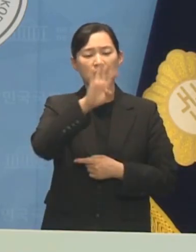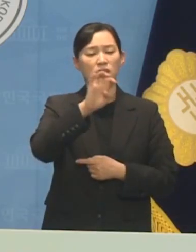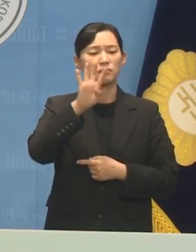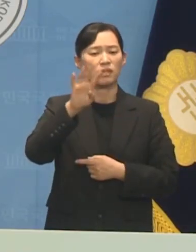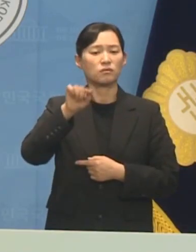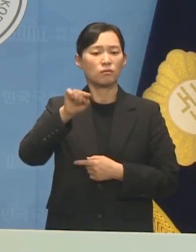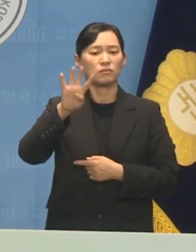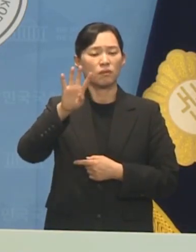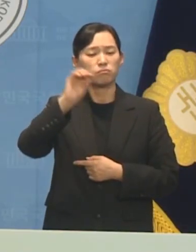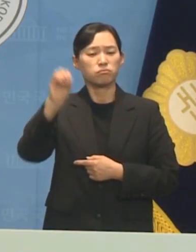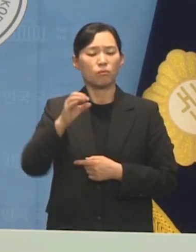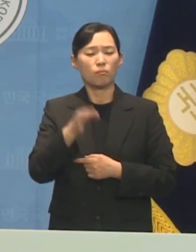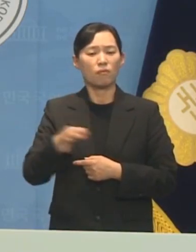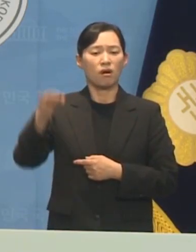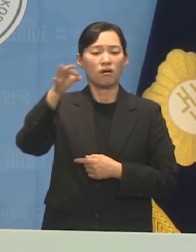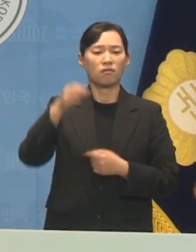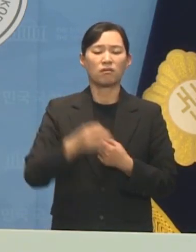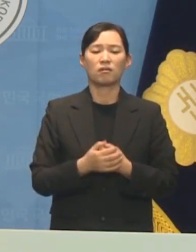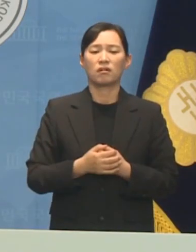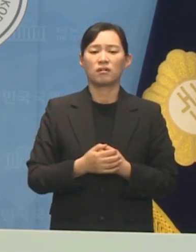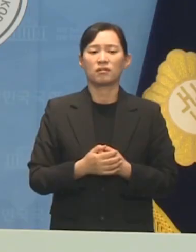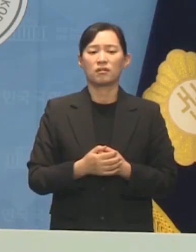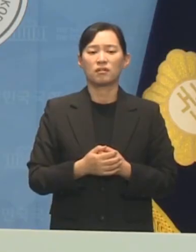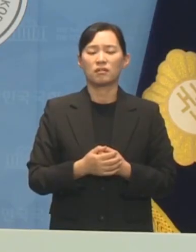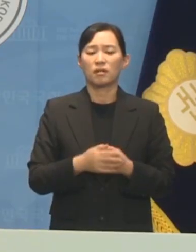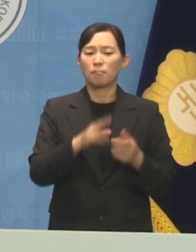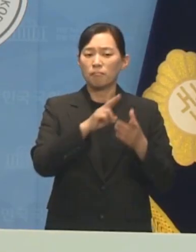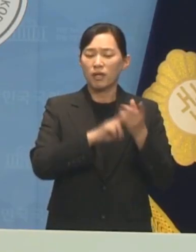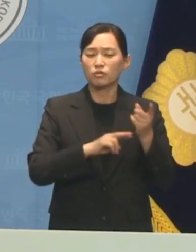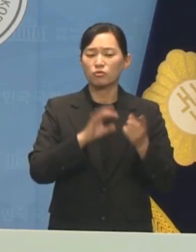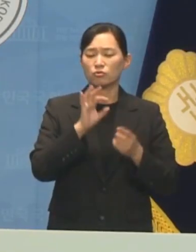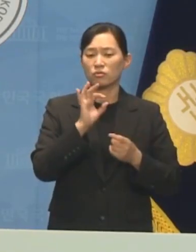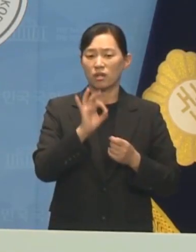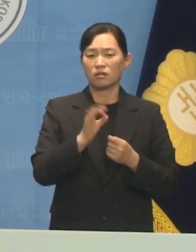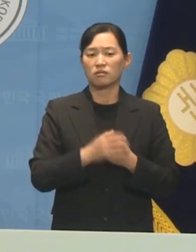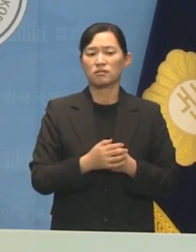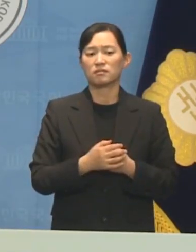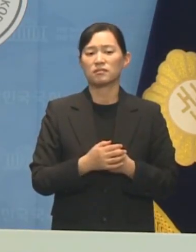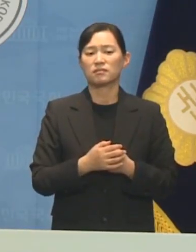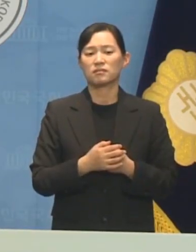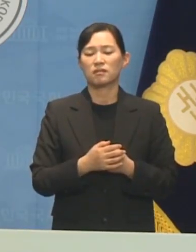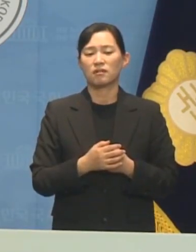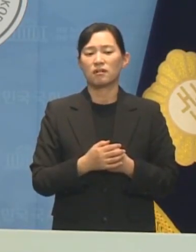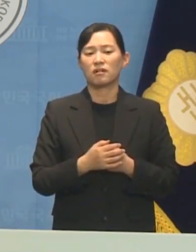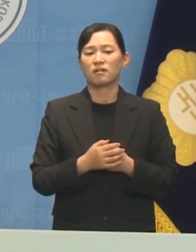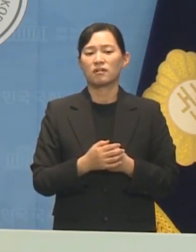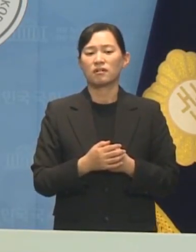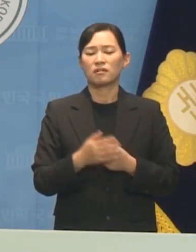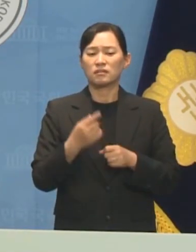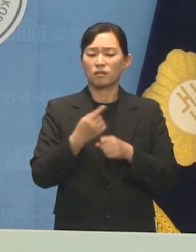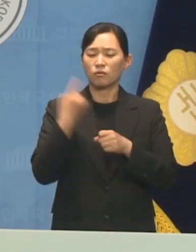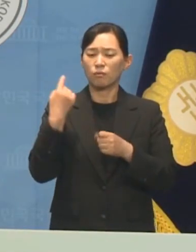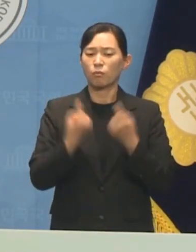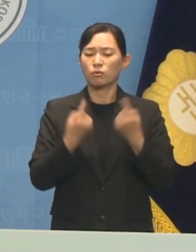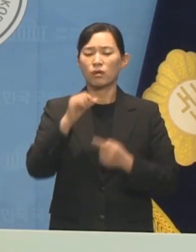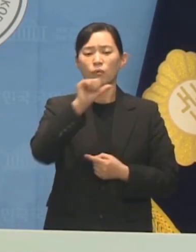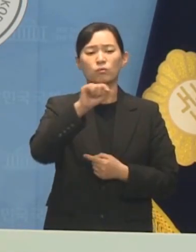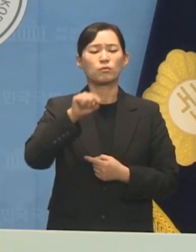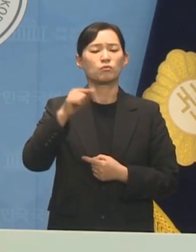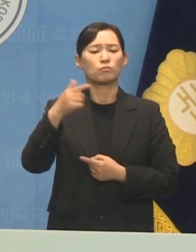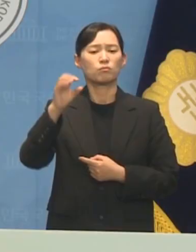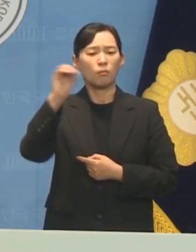44.4%가 증가했고 같은 기간 매출액은 4,782억 900만 원으로 전년 대비